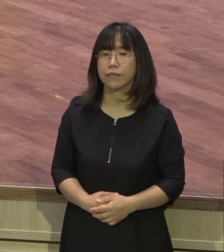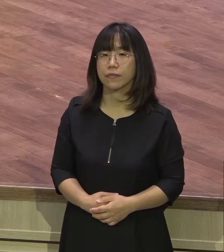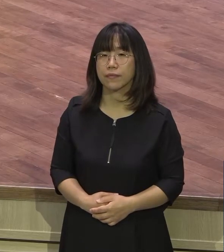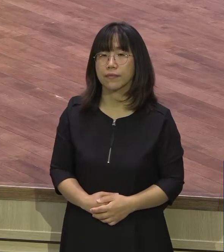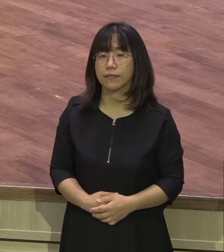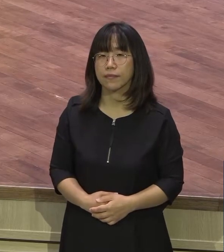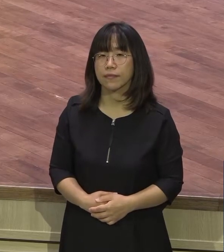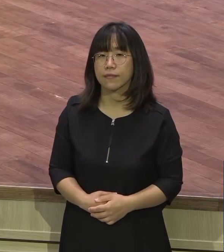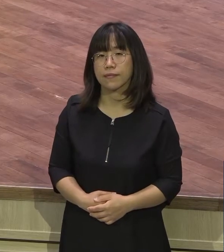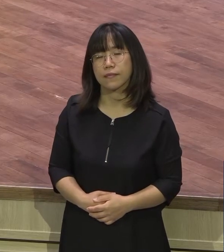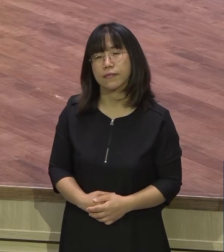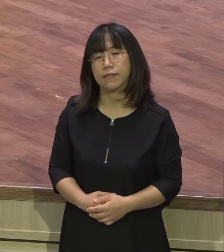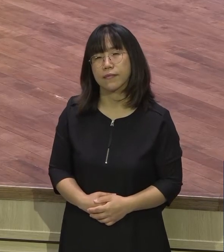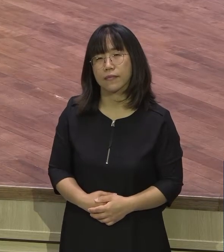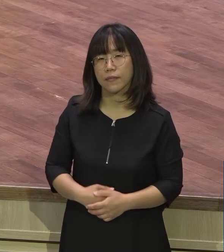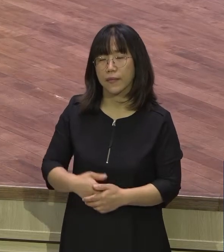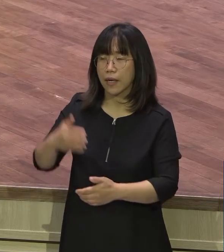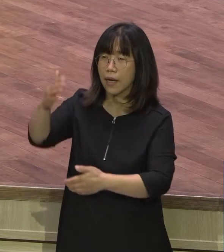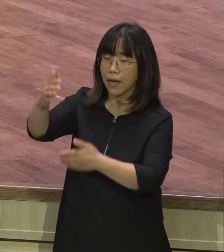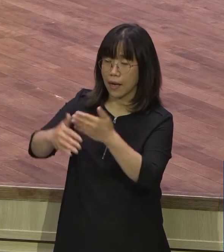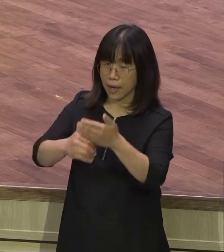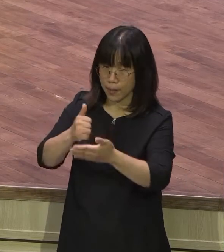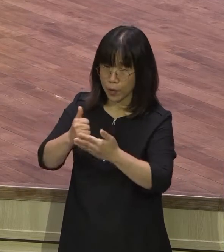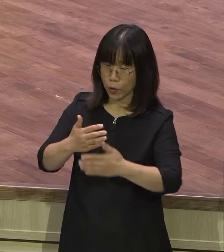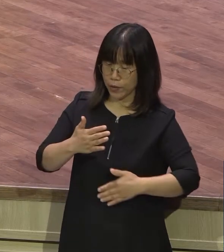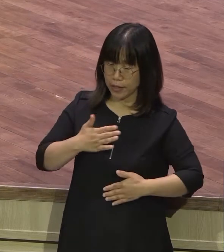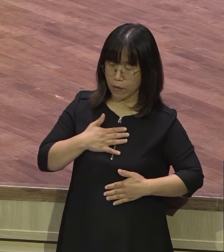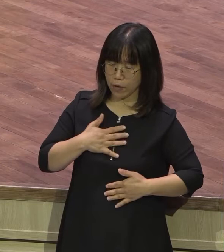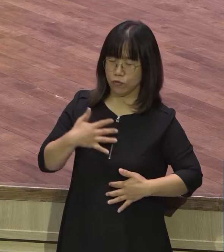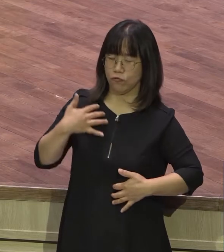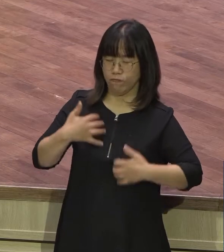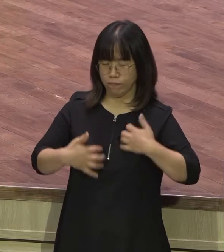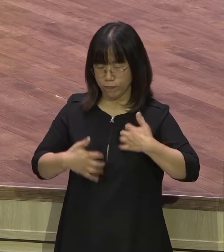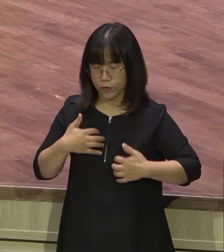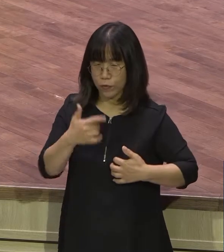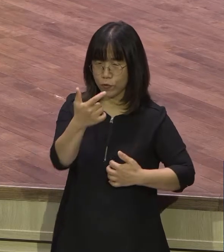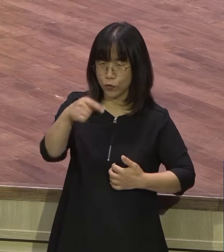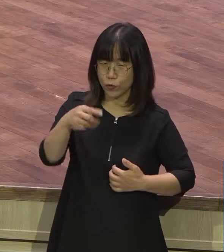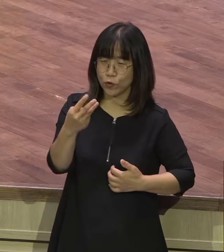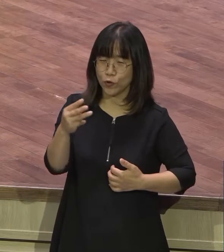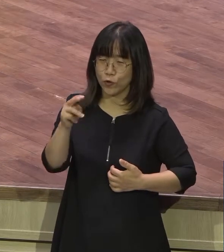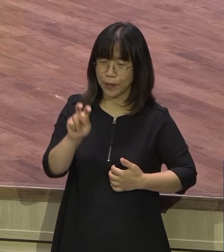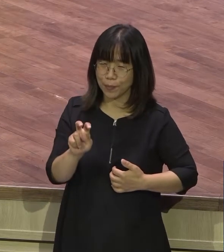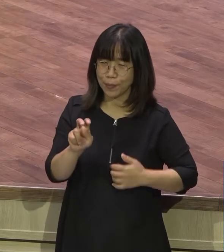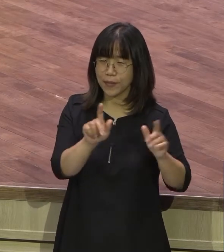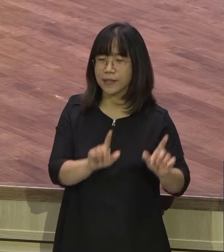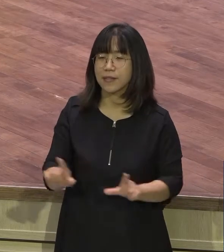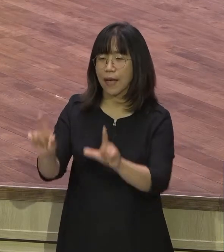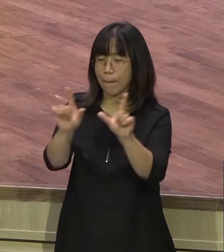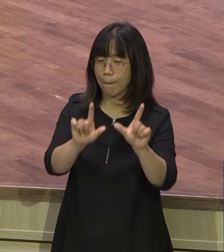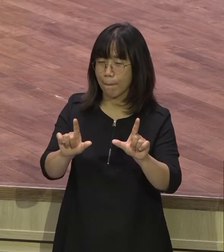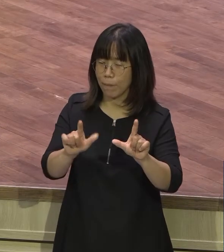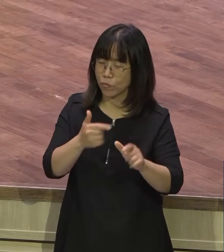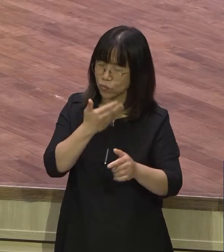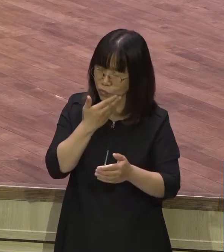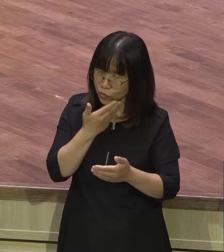이 하나님과 나와의 누림에 삶 속으로 들어간다 끝난 거예요 이런